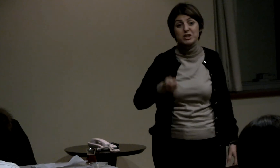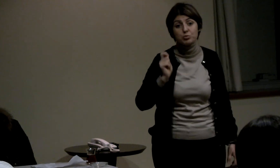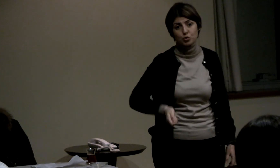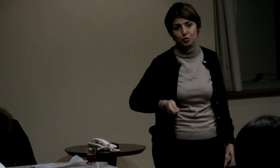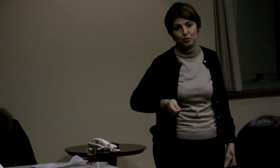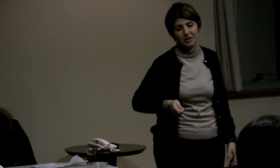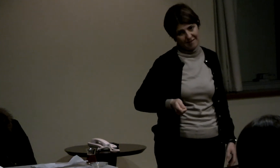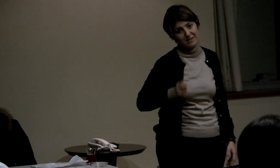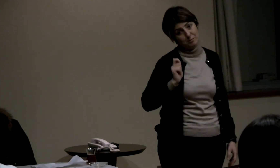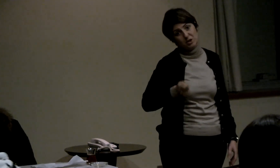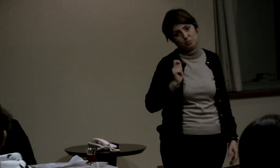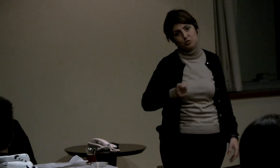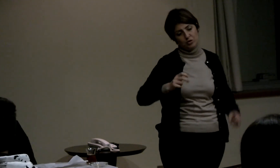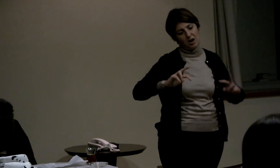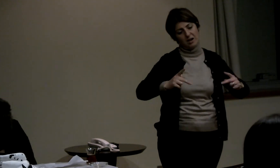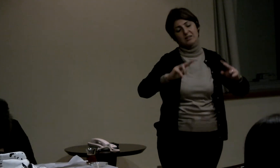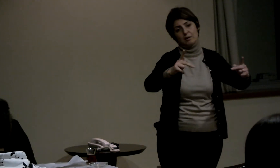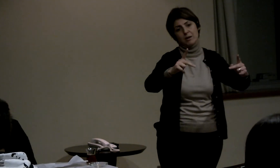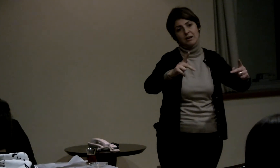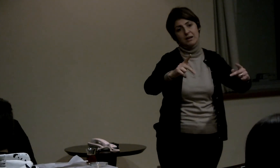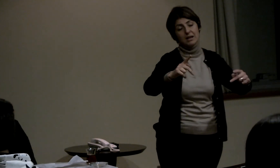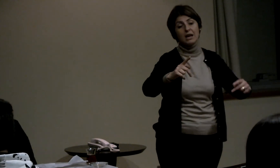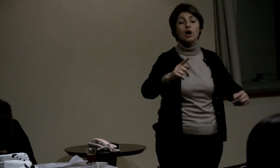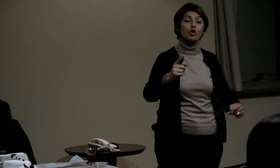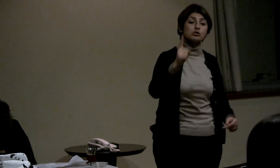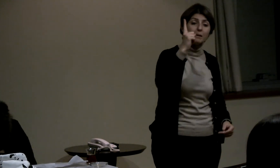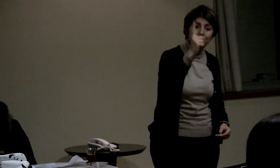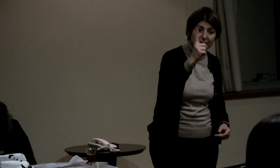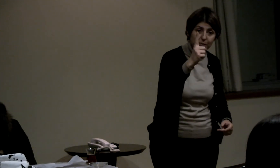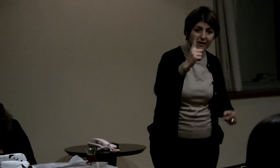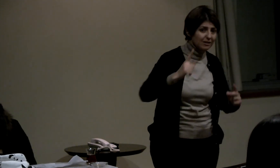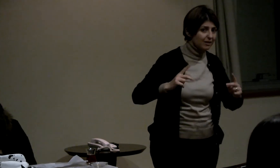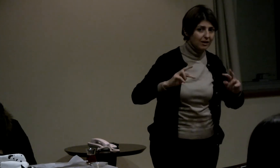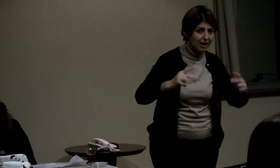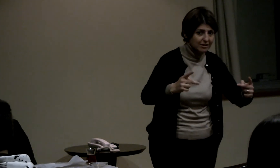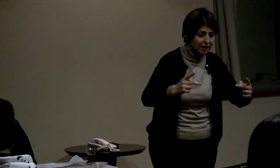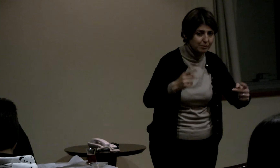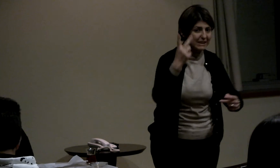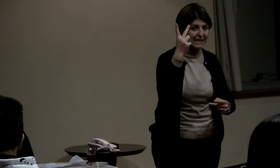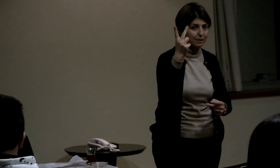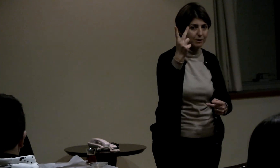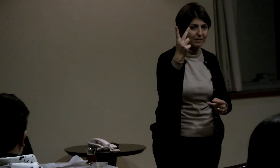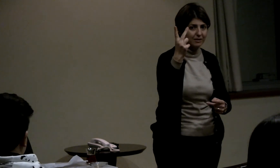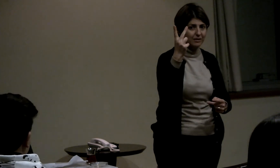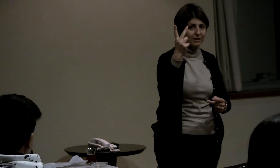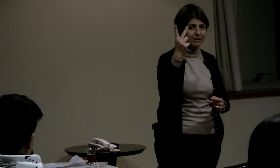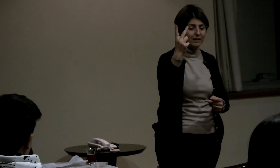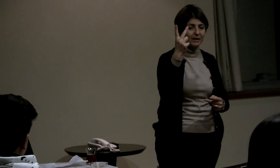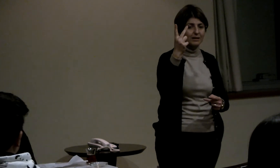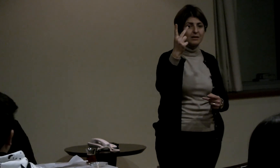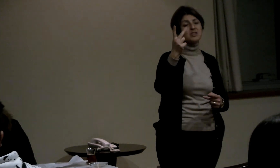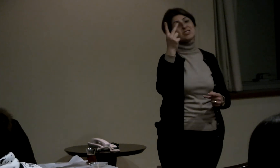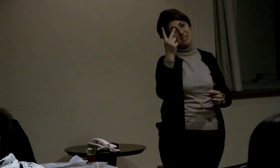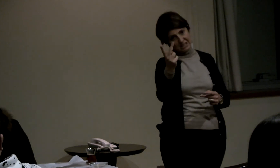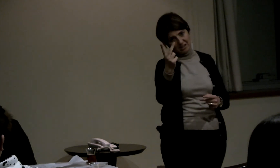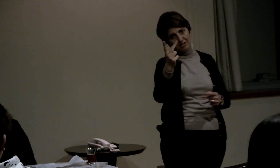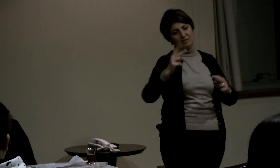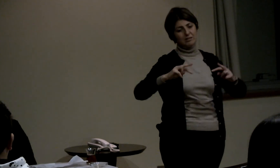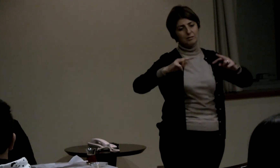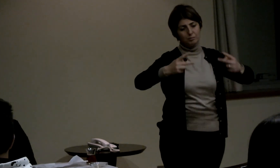Mecbur. Evet, mecbur aktarma. O zaman bir mi? Aktarma iki mi? İki.